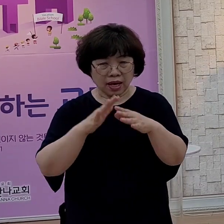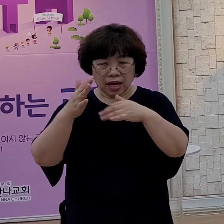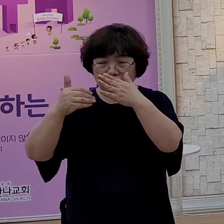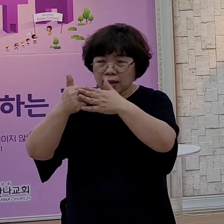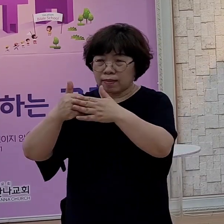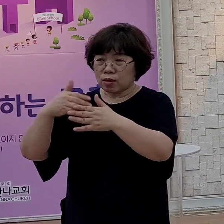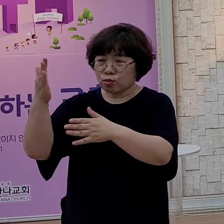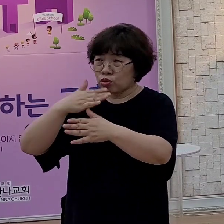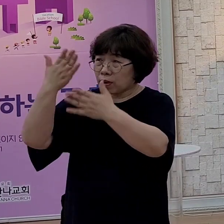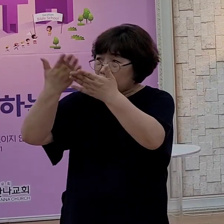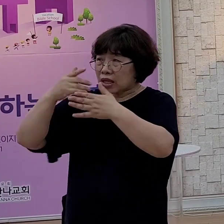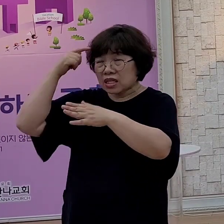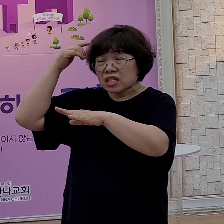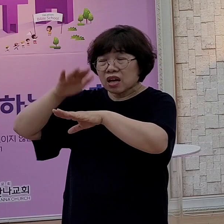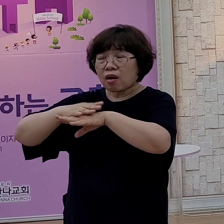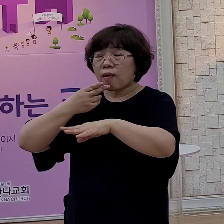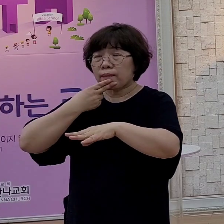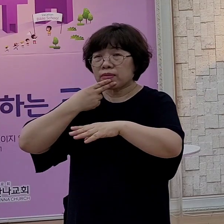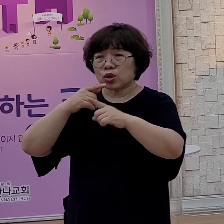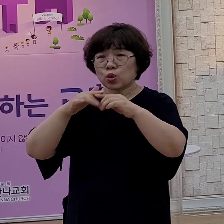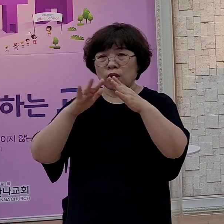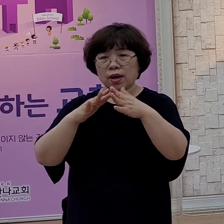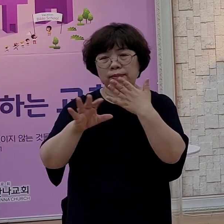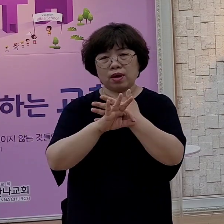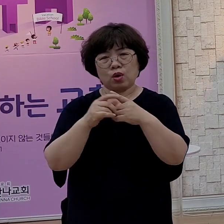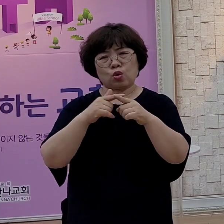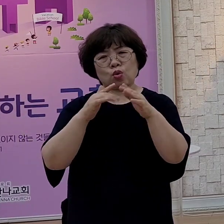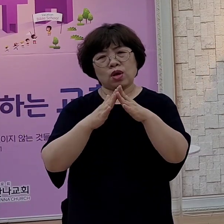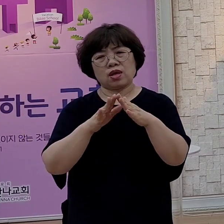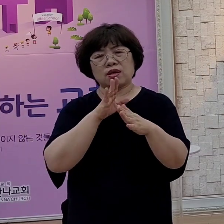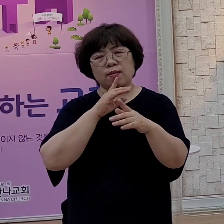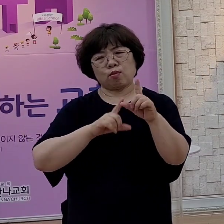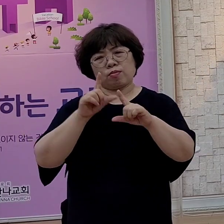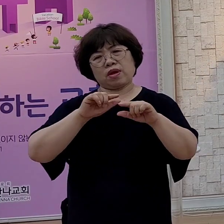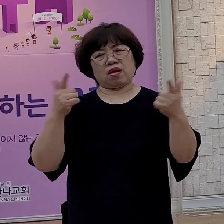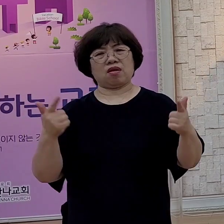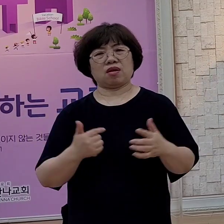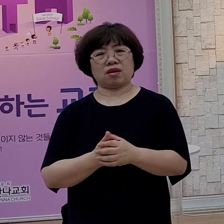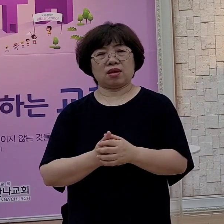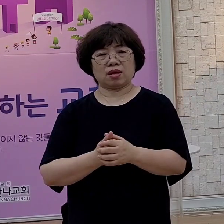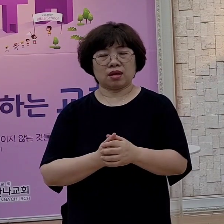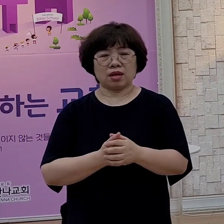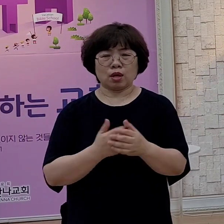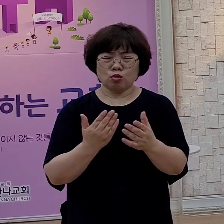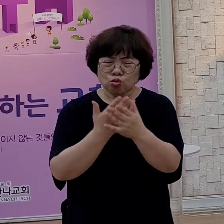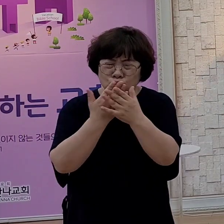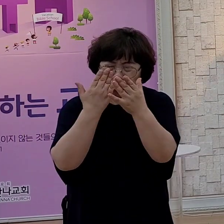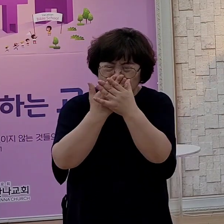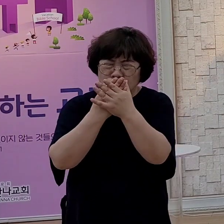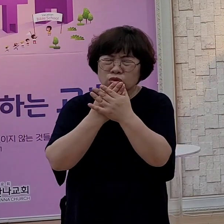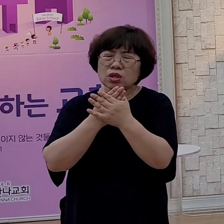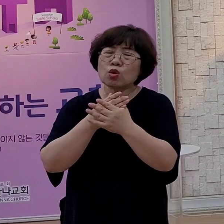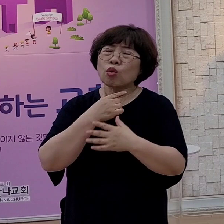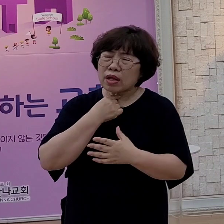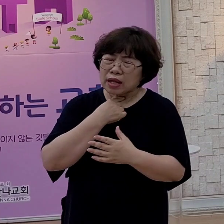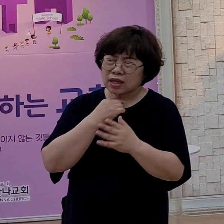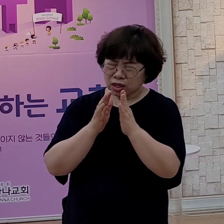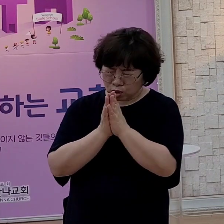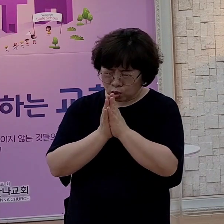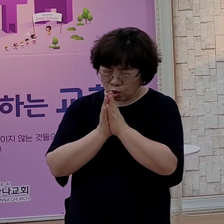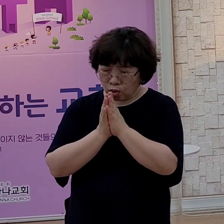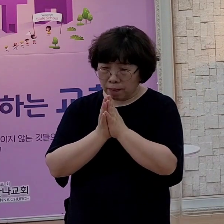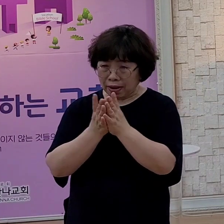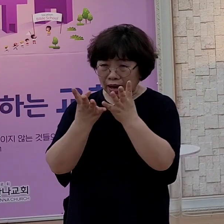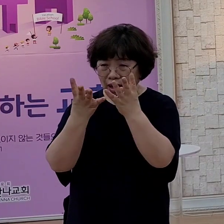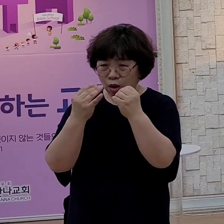여러분, 이것을 놓치면 안 됩니다. 우리가 부흥을 위해 기도하잖아요. 온전한 교회가 되기를 위해 기도하잖아요.